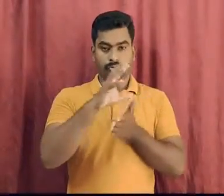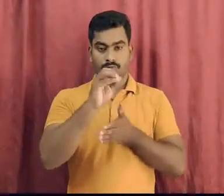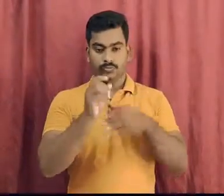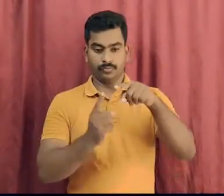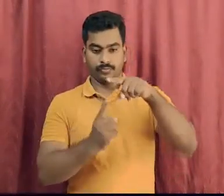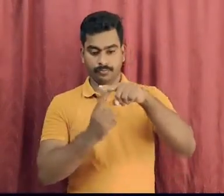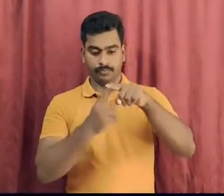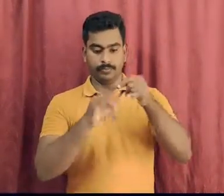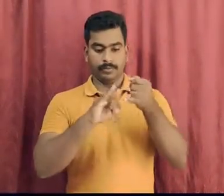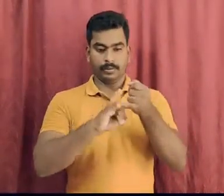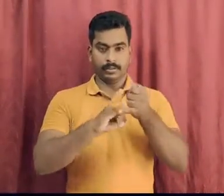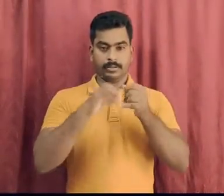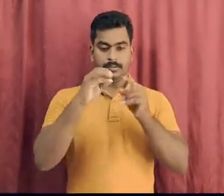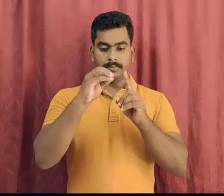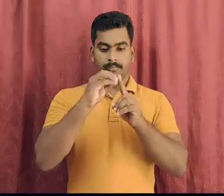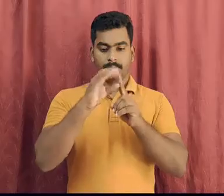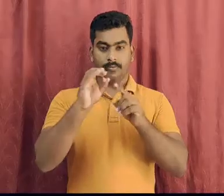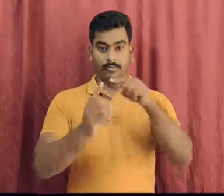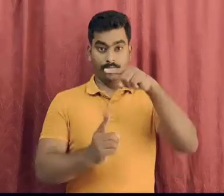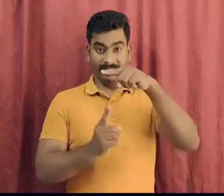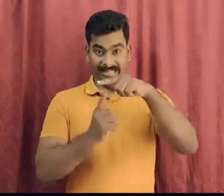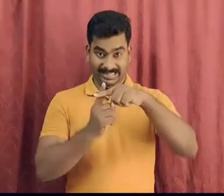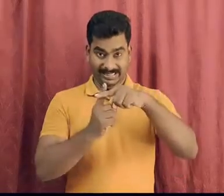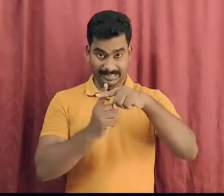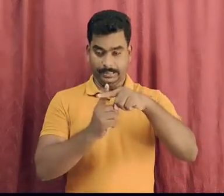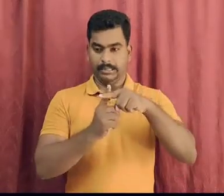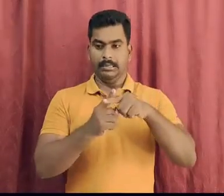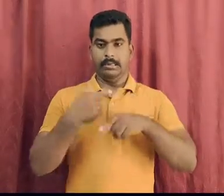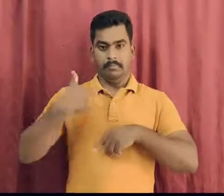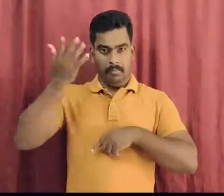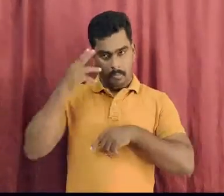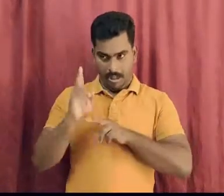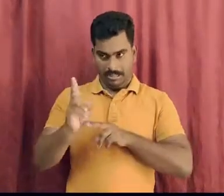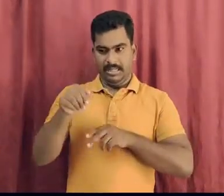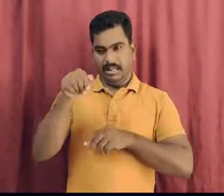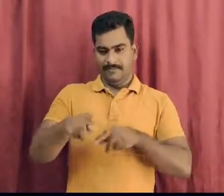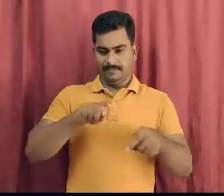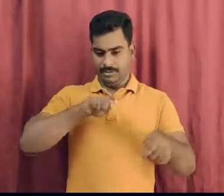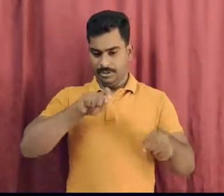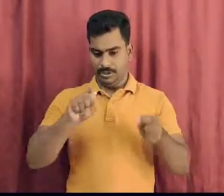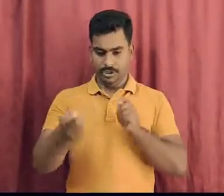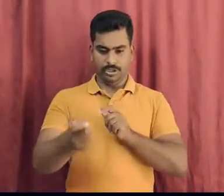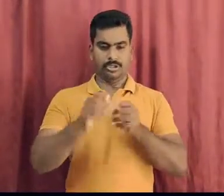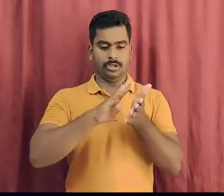അമ്പലത്തുറ കളിപ്പാൻകുളം വാർഡുകൾ മാത്രമാണ് ഇപ്പോൾ ഹോട്ട്സ്പോട്ട് പട്ടികയിലുള്ളത്.